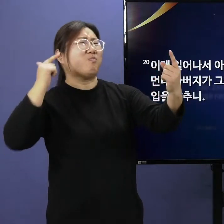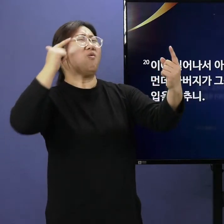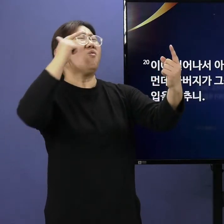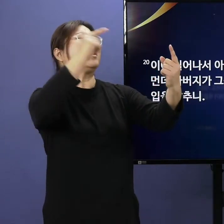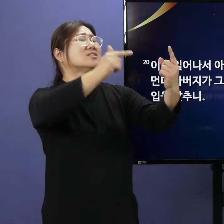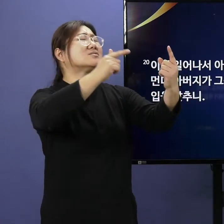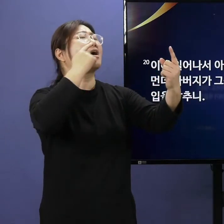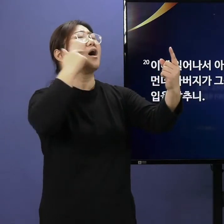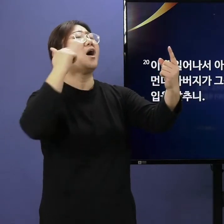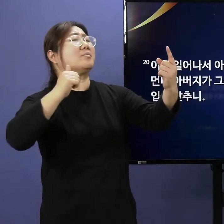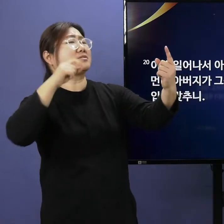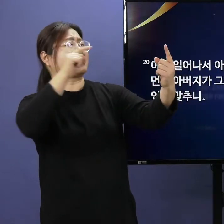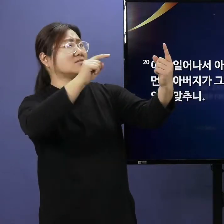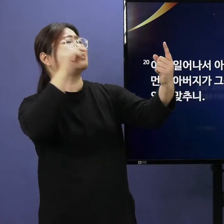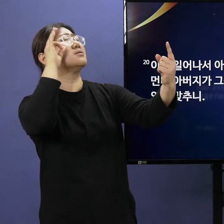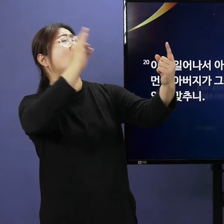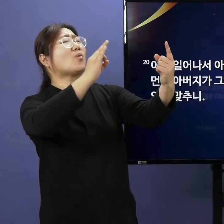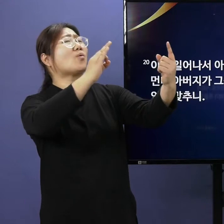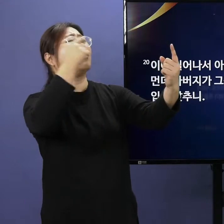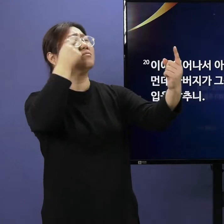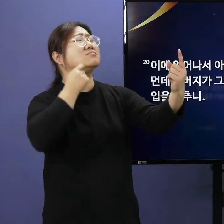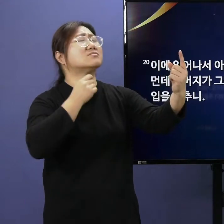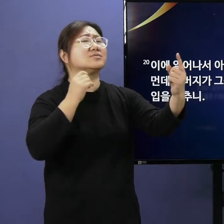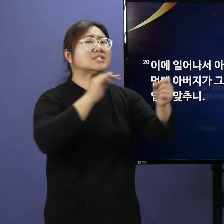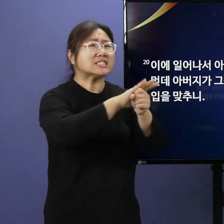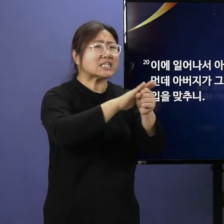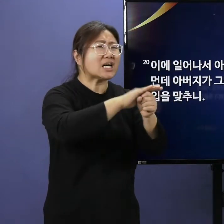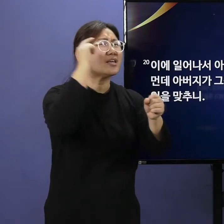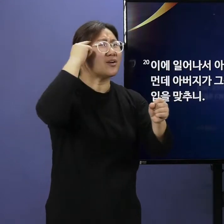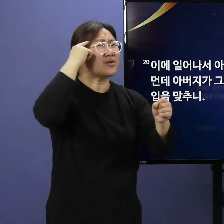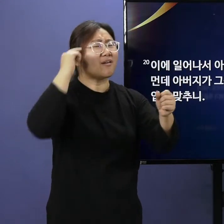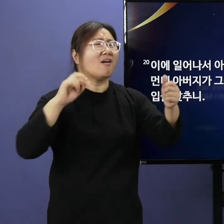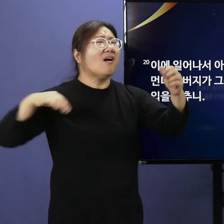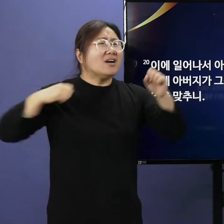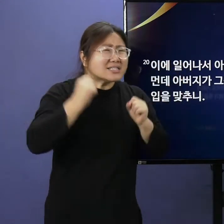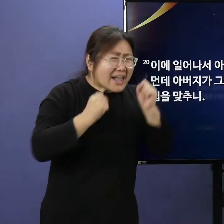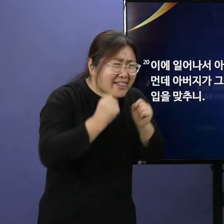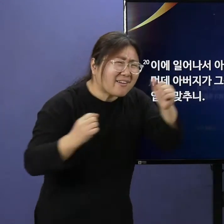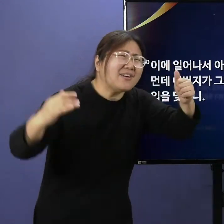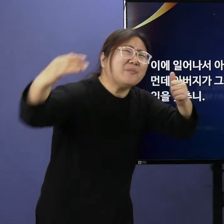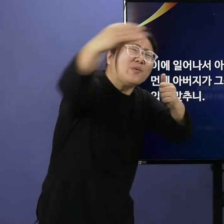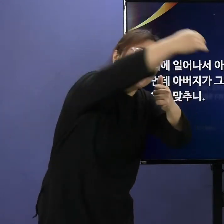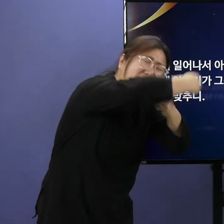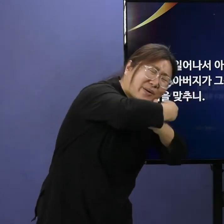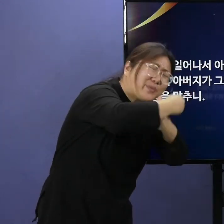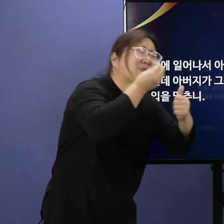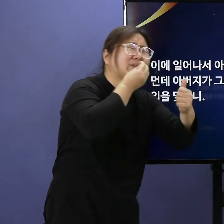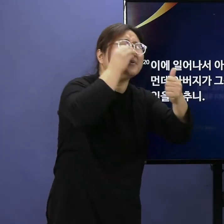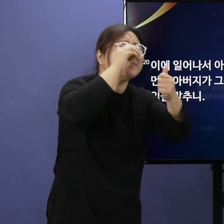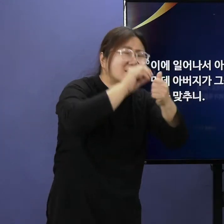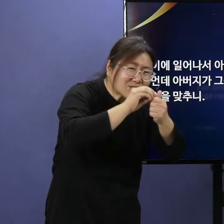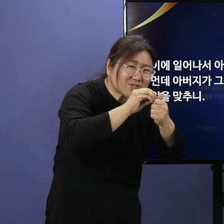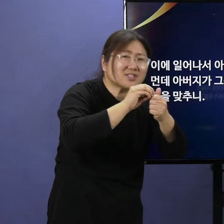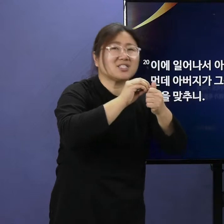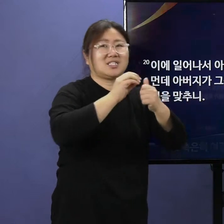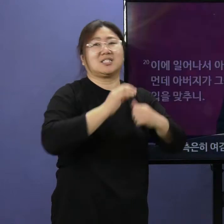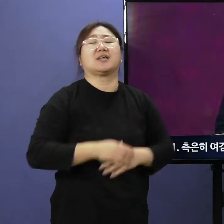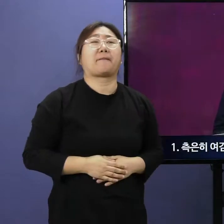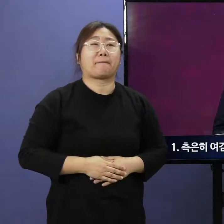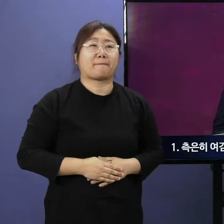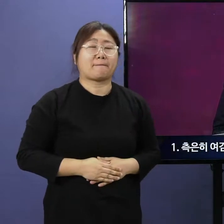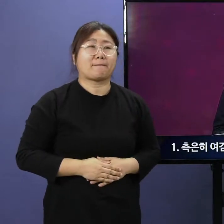그를 보고 치근히 여겨 달려가 목을 안고 입을 맞추니. 아멘.